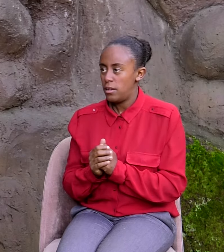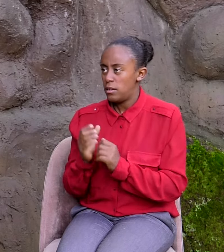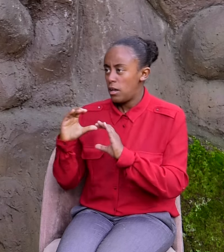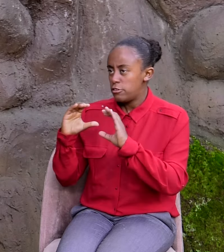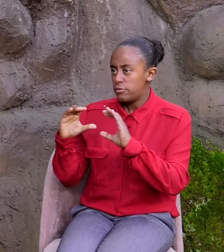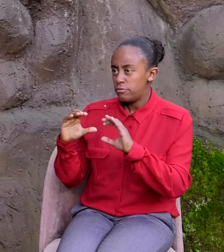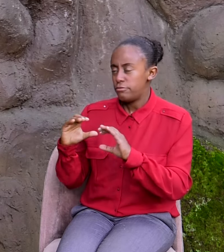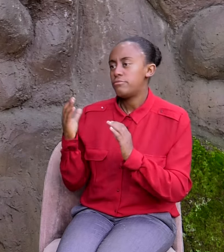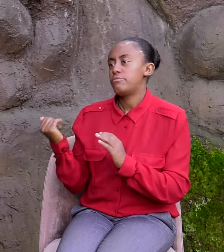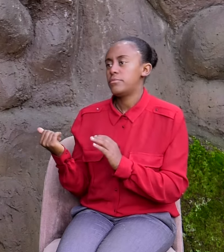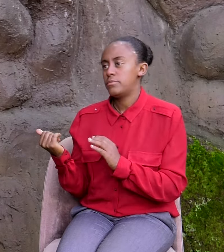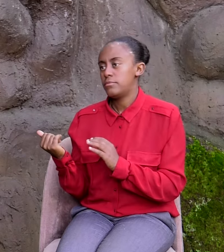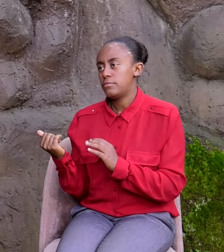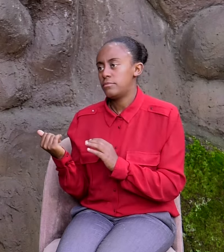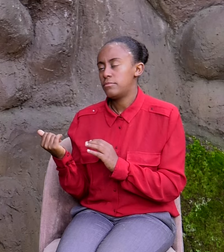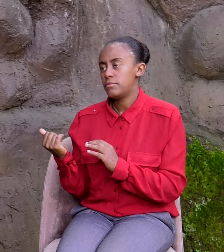እንዳስተማርኩኝ